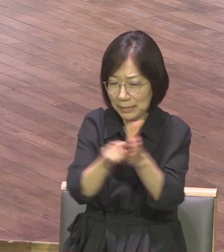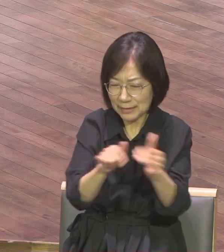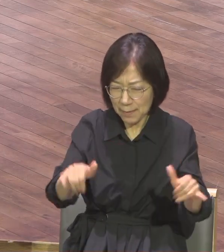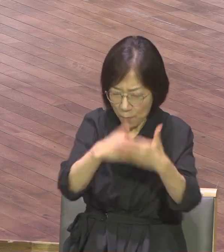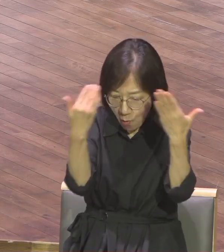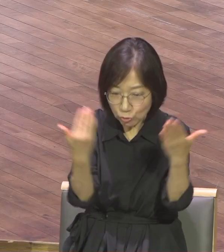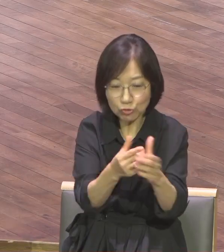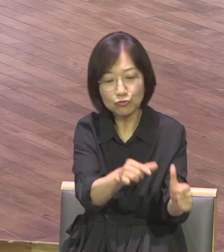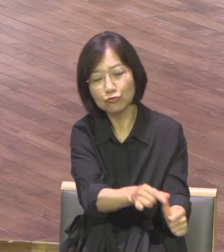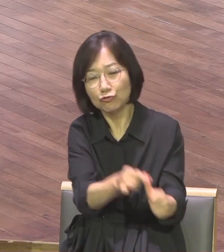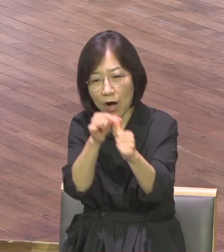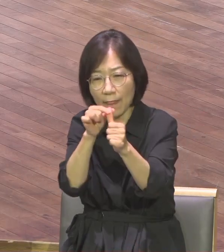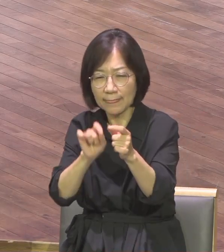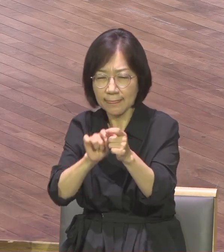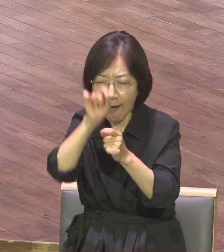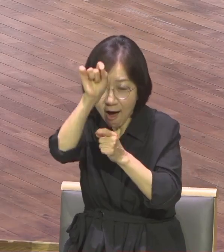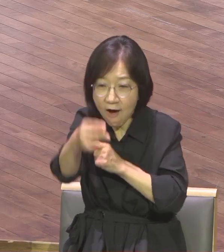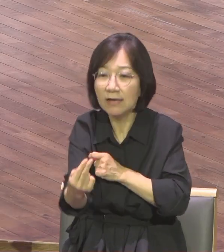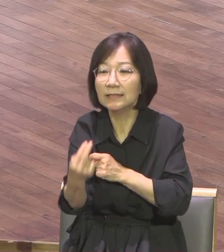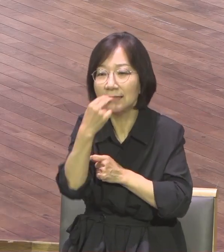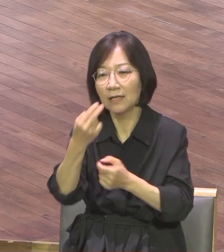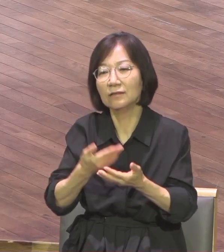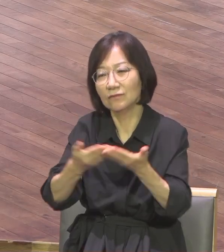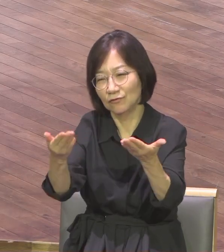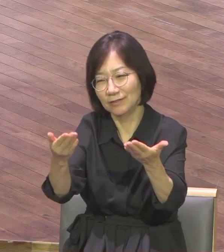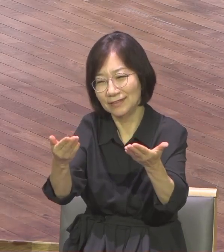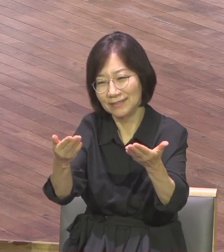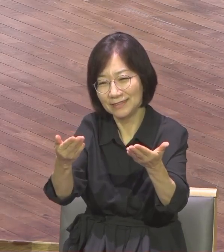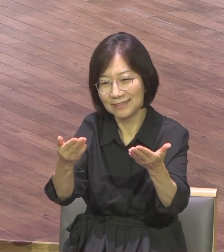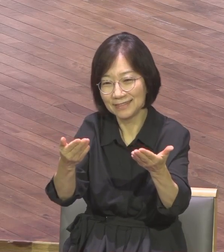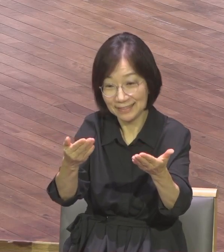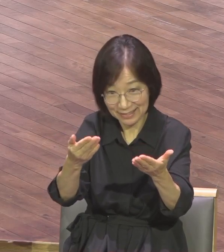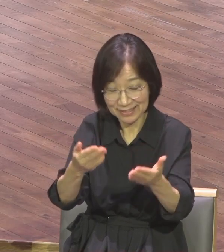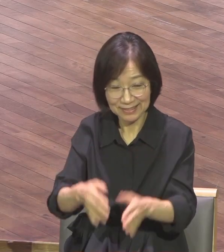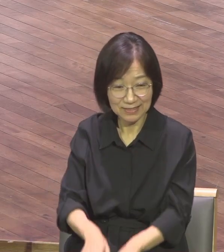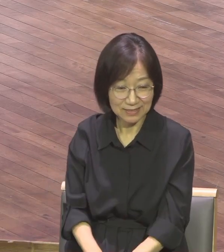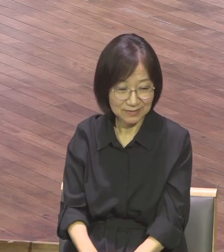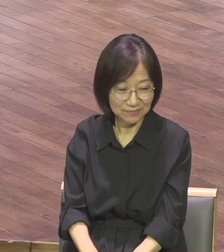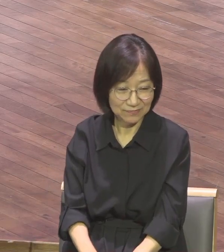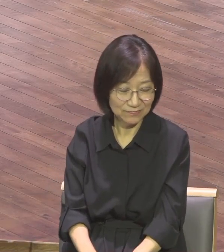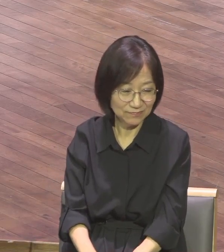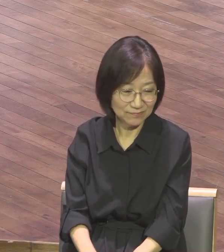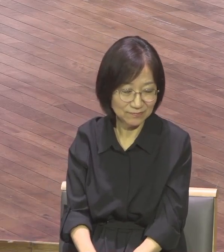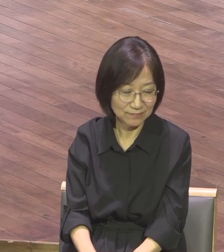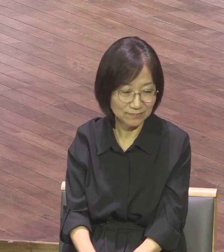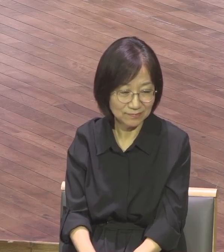얻고 죽어도 다 살려내겠다, 영생하도록 내가 하기 위해서 왔다.